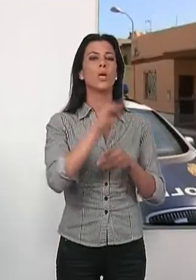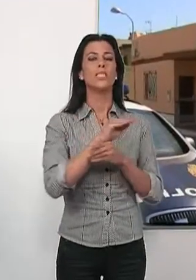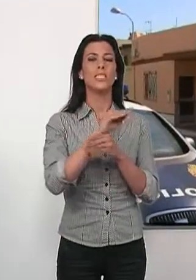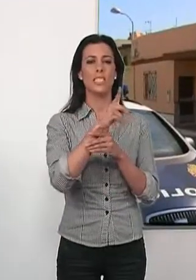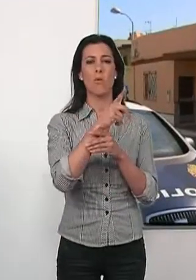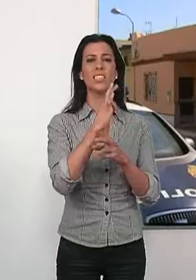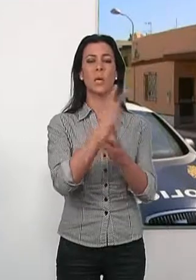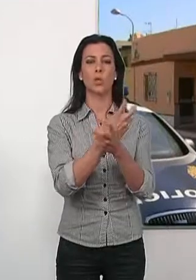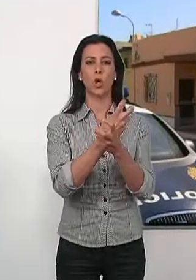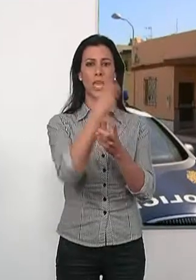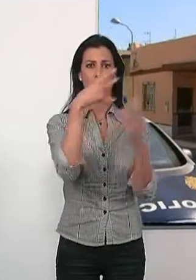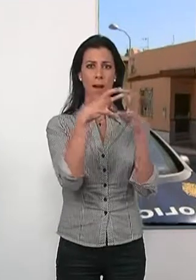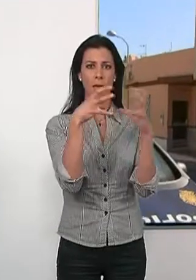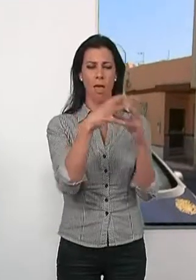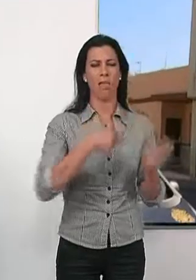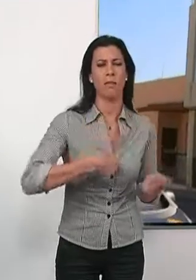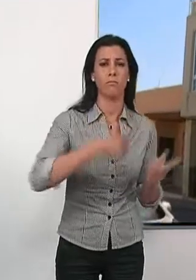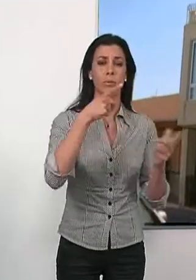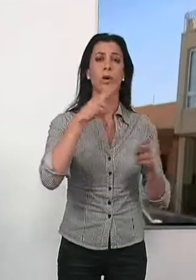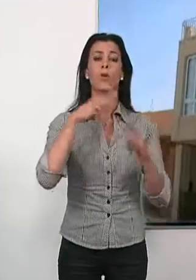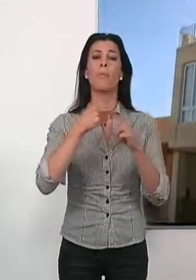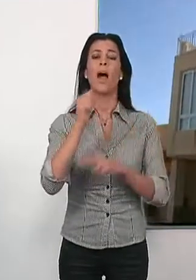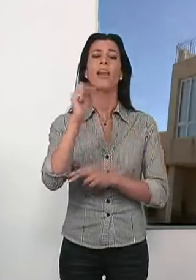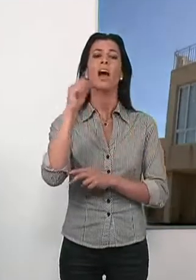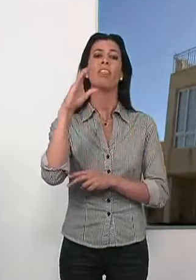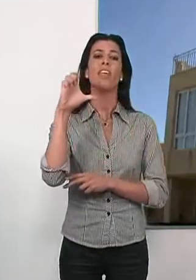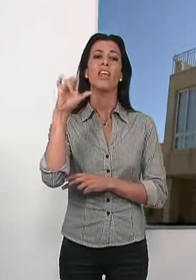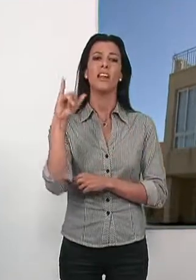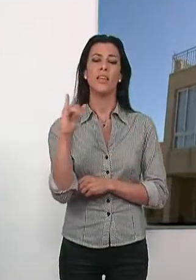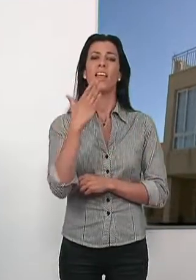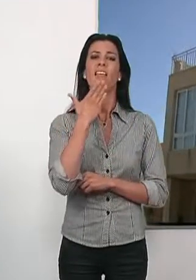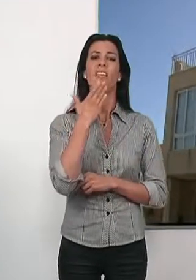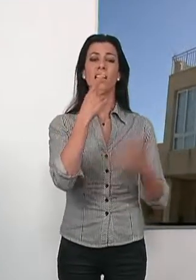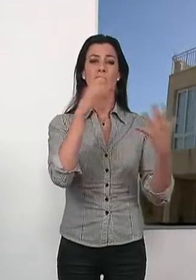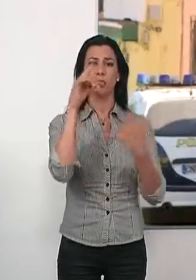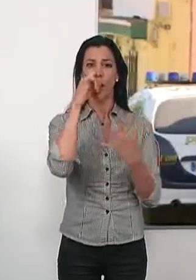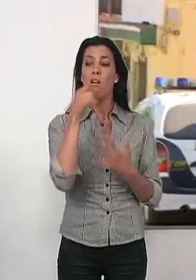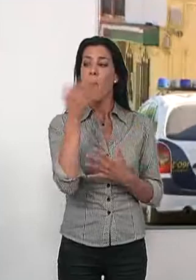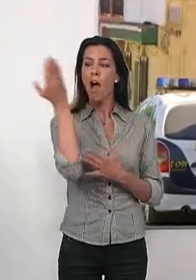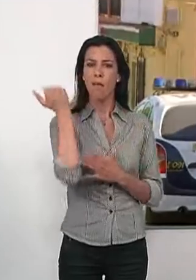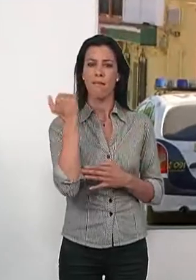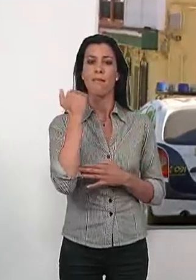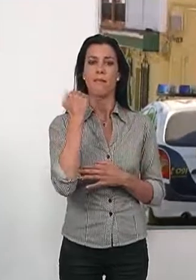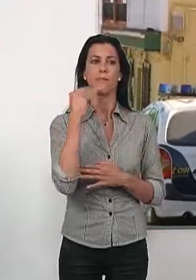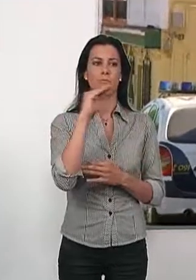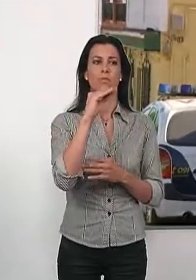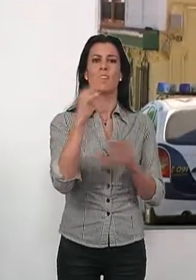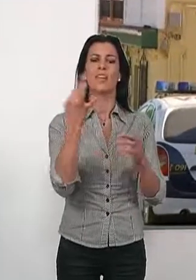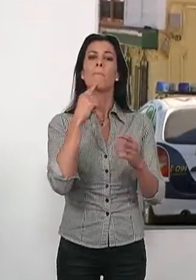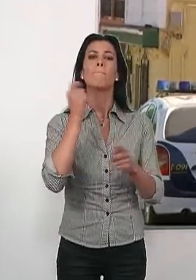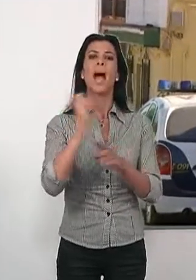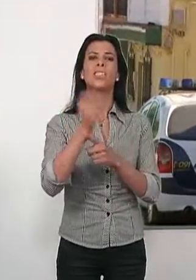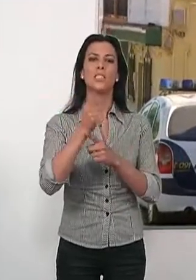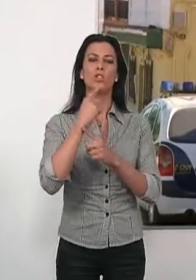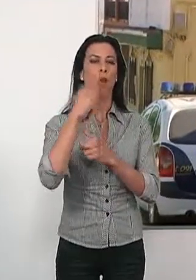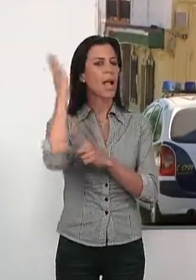intensivos del hospital de traumatología de granada araceli la mujer de 60 años que en el día de ayer fue golpeada con un martillo